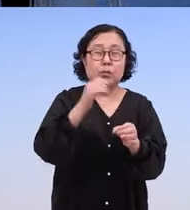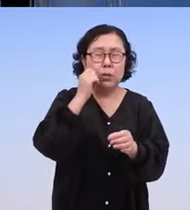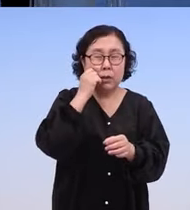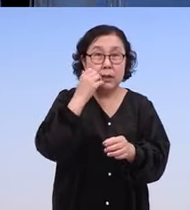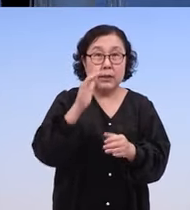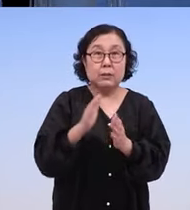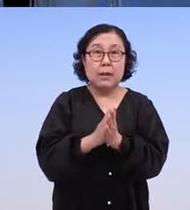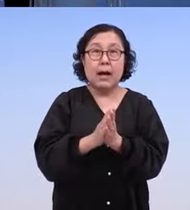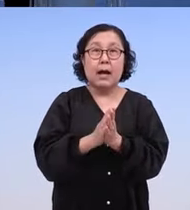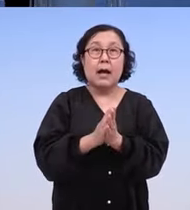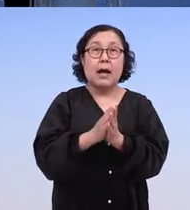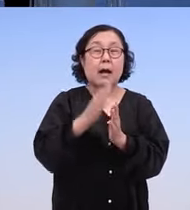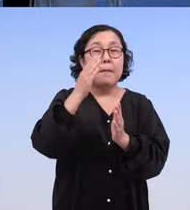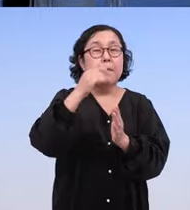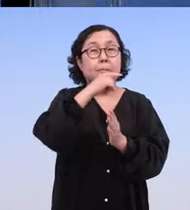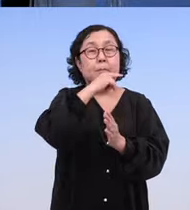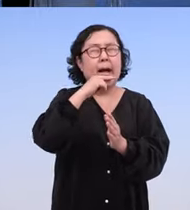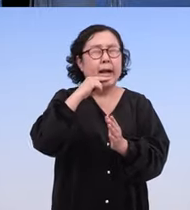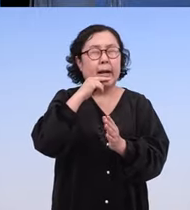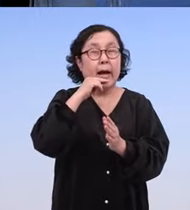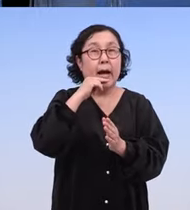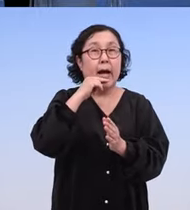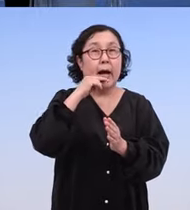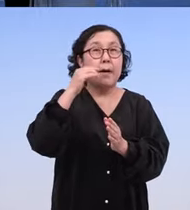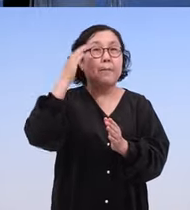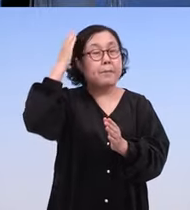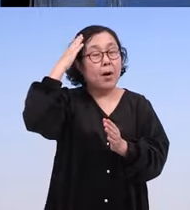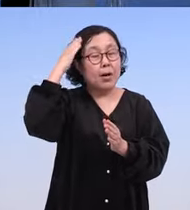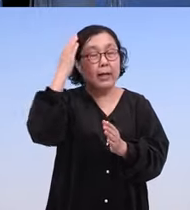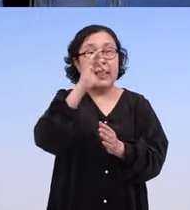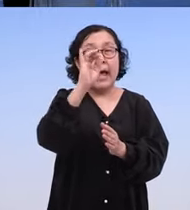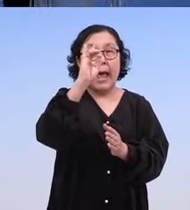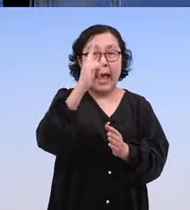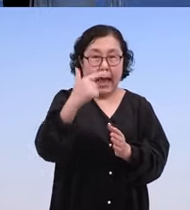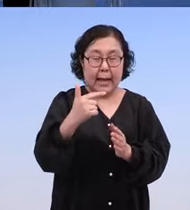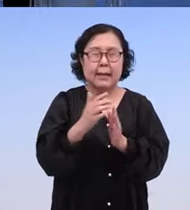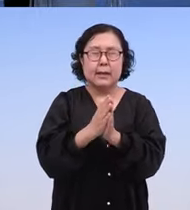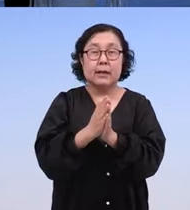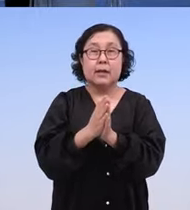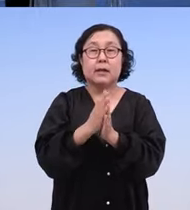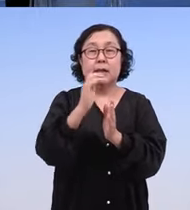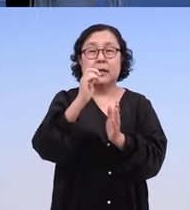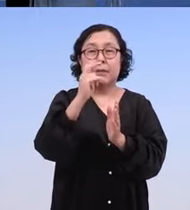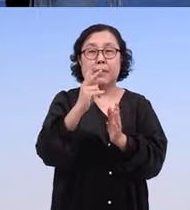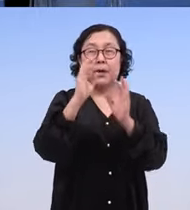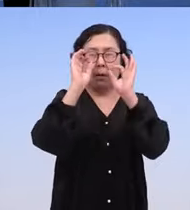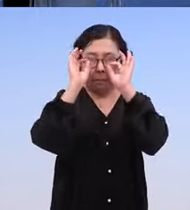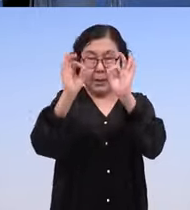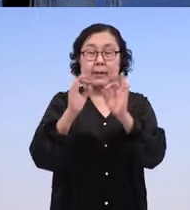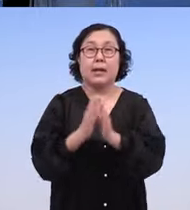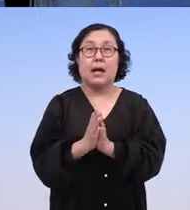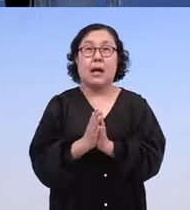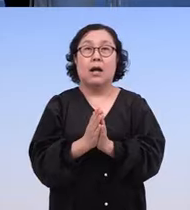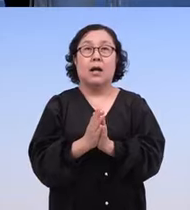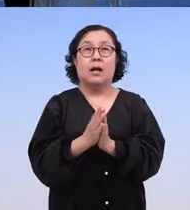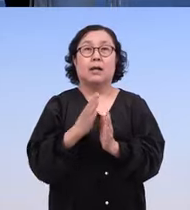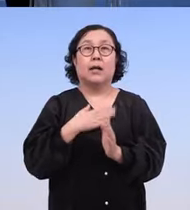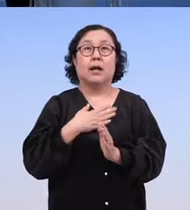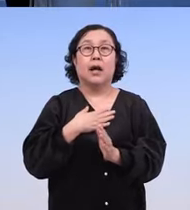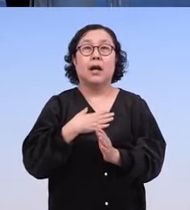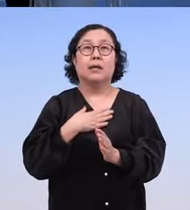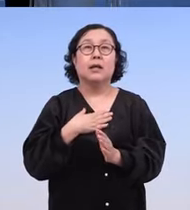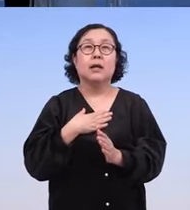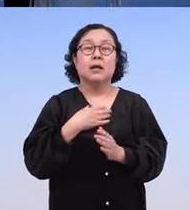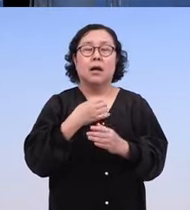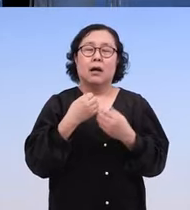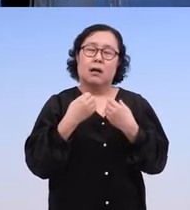애니메이션 시리즈를 봤다. 어떤 상황인지 아시겠죠? 회사에서 이 사표를 내고 패배자가 된 느낌으로 그렇게 멍하니